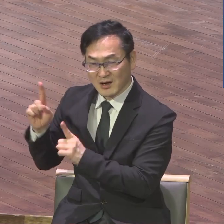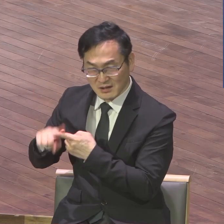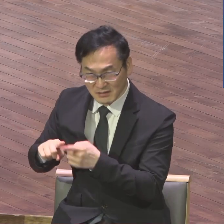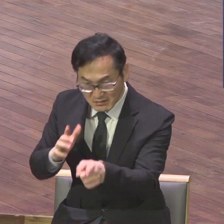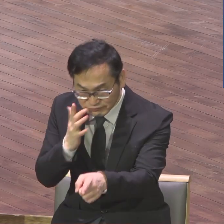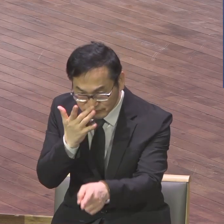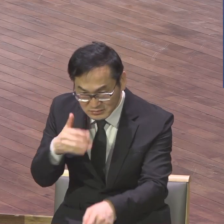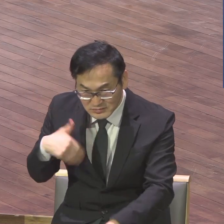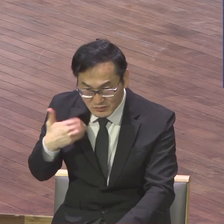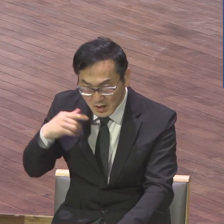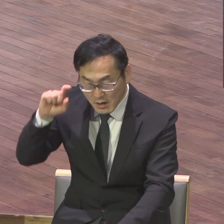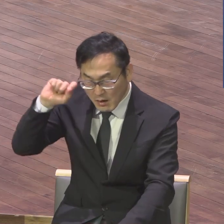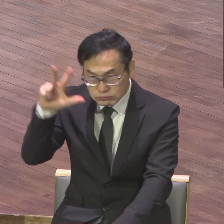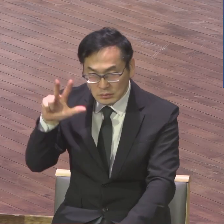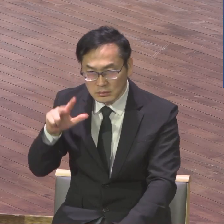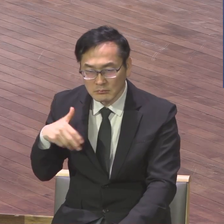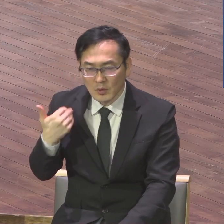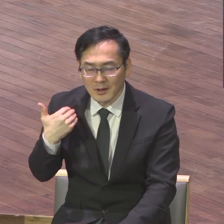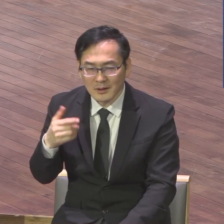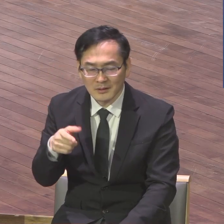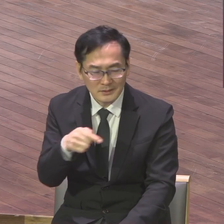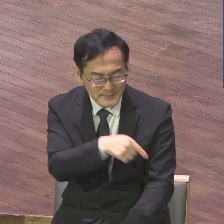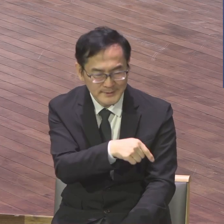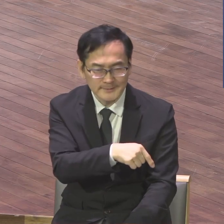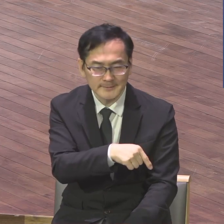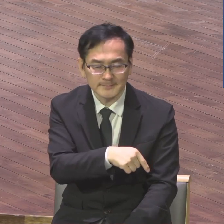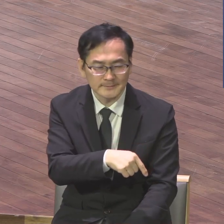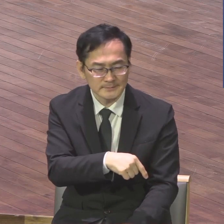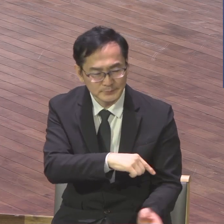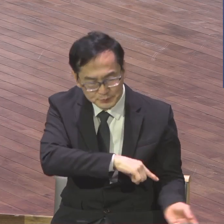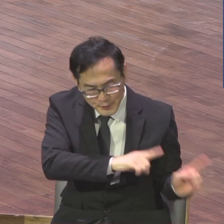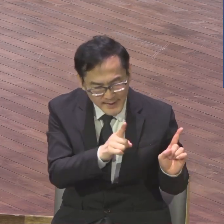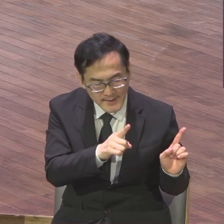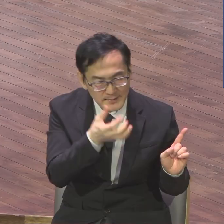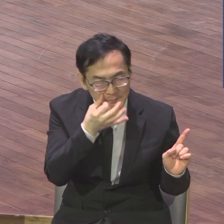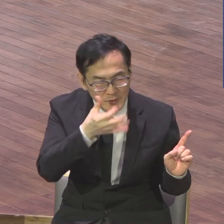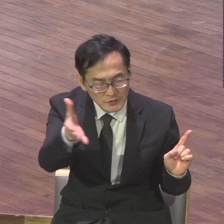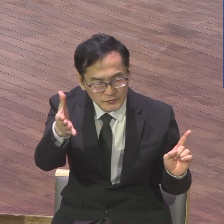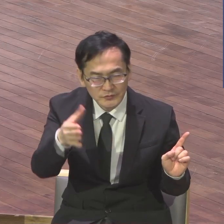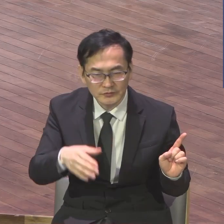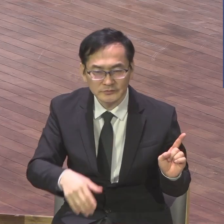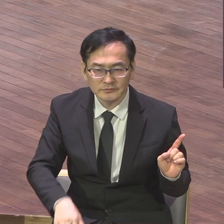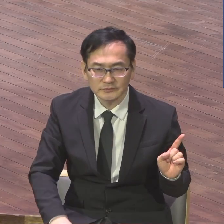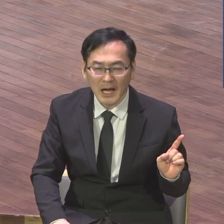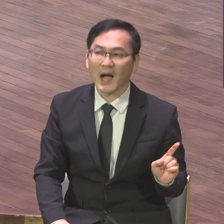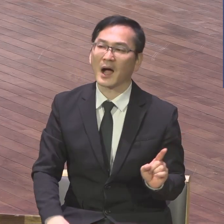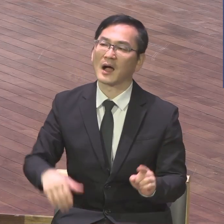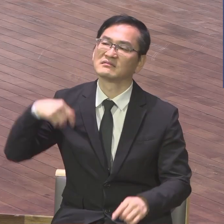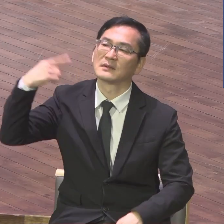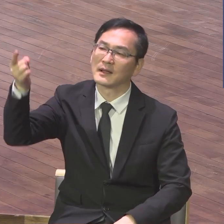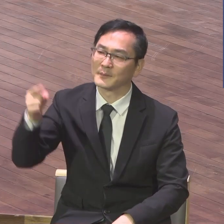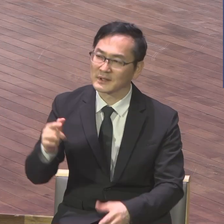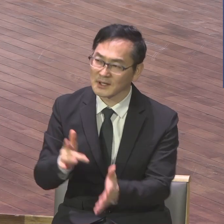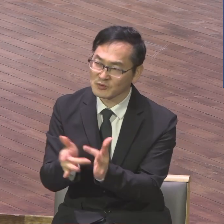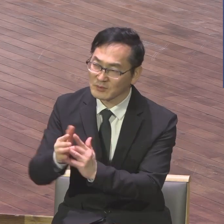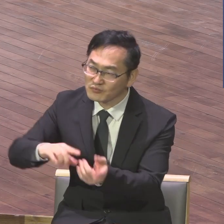그래서 이것을 확실하게 하기 위해서 확실하게 하려고 죽은 지 나흘입니다. 썩어 냄새 나야